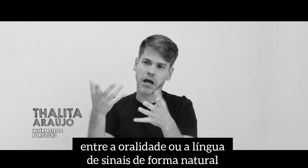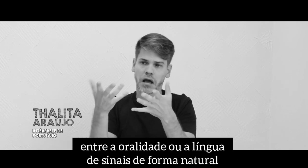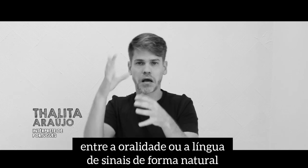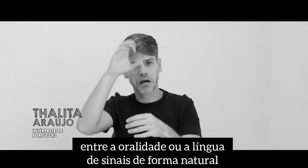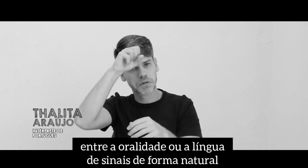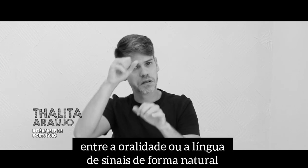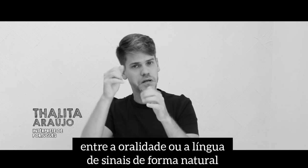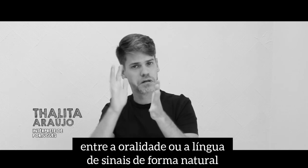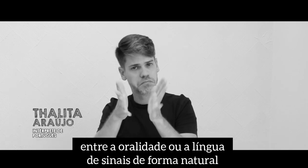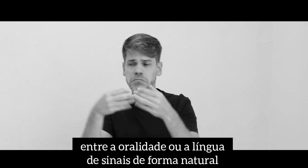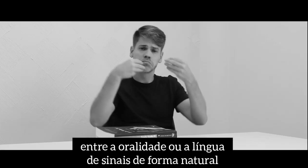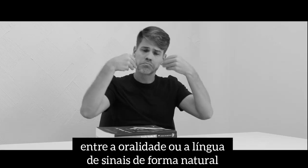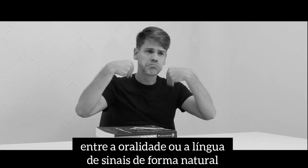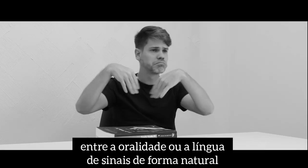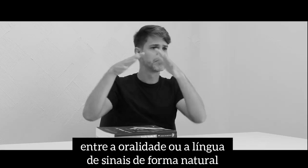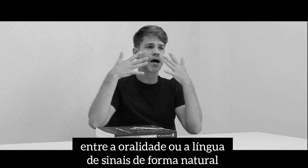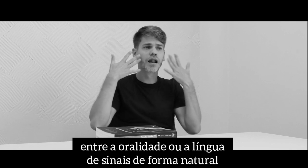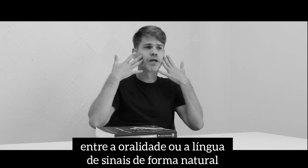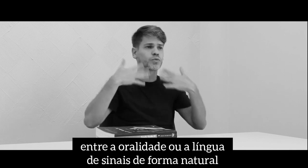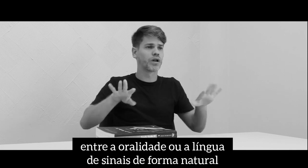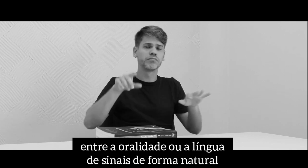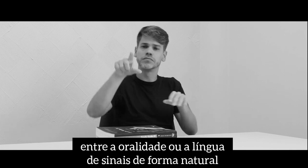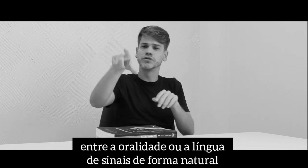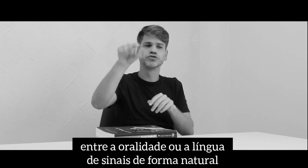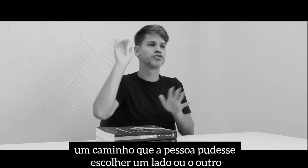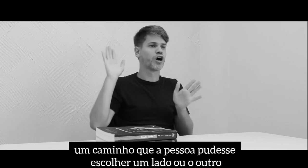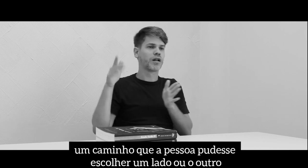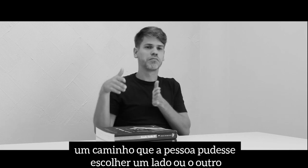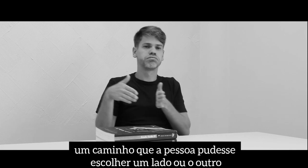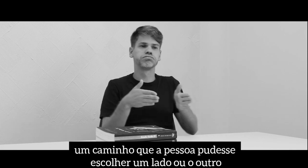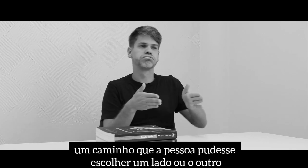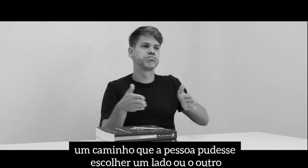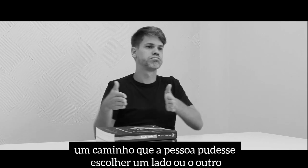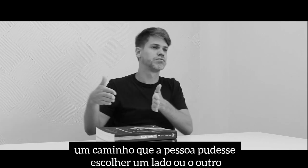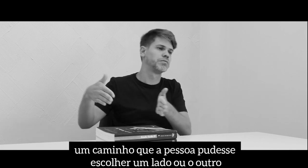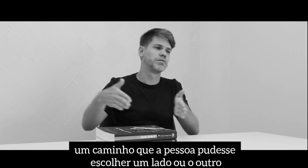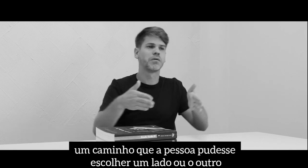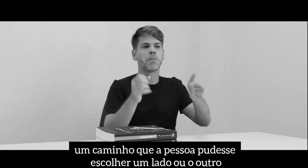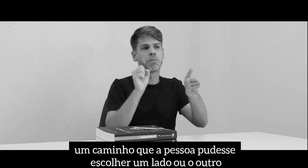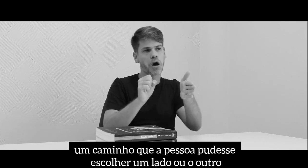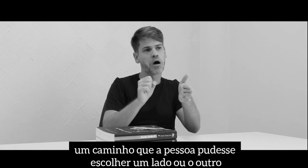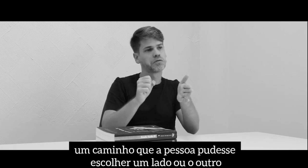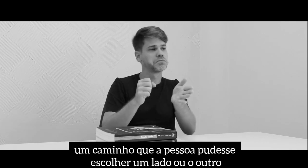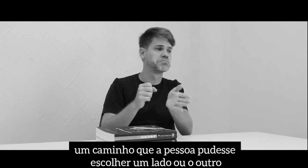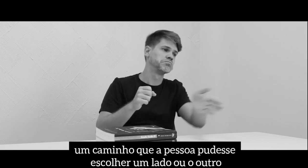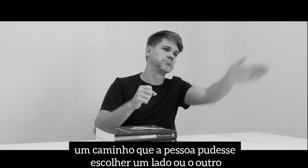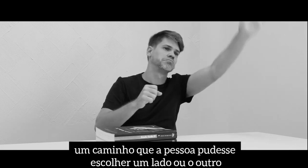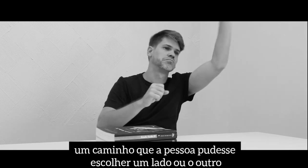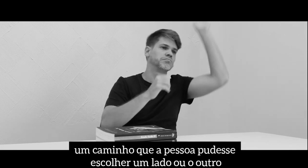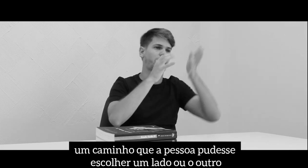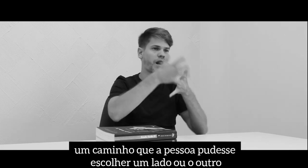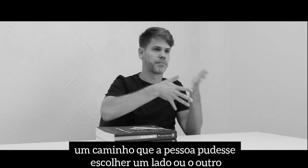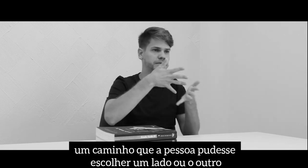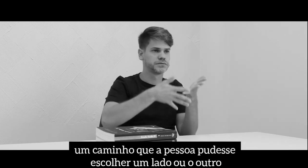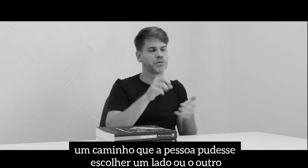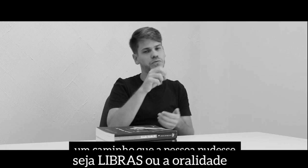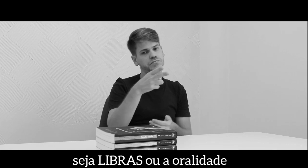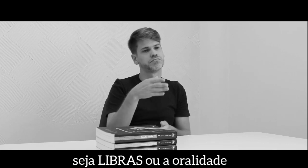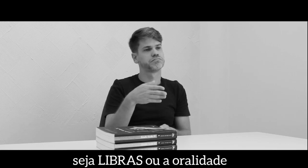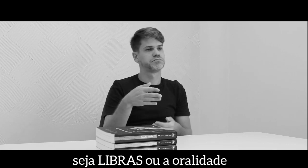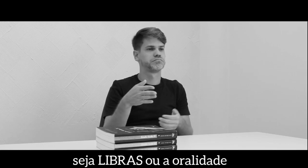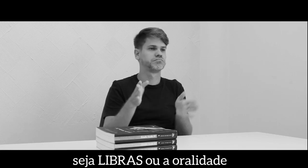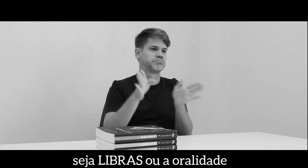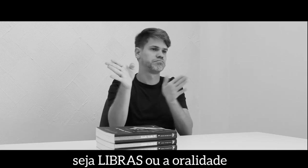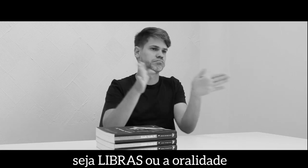a oralidade ou a língua de sinais, de forma natural, um caminho em que a pessoa pudesse escolher ou um lado ou o outro,